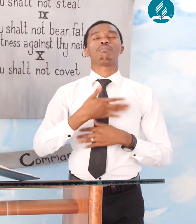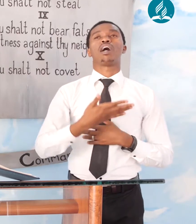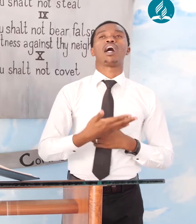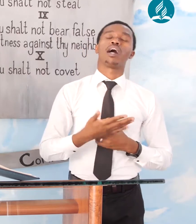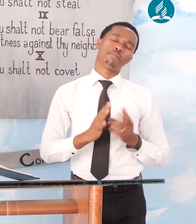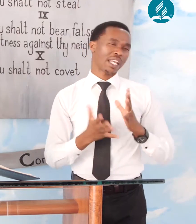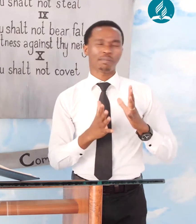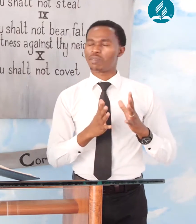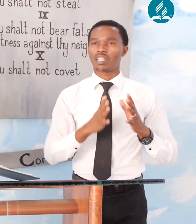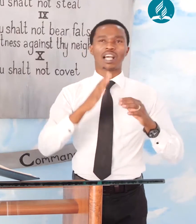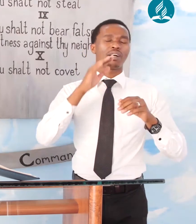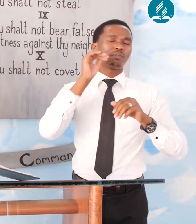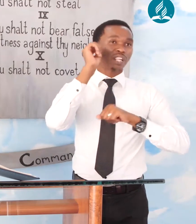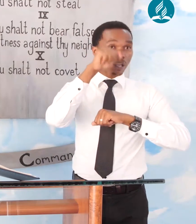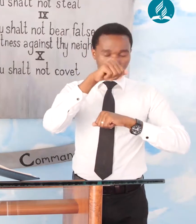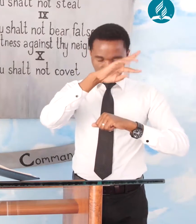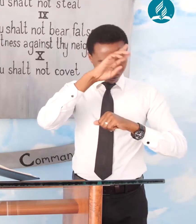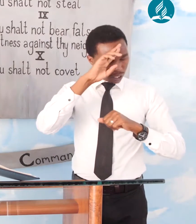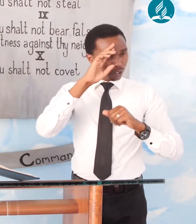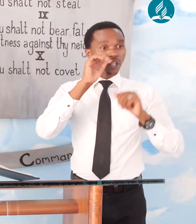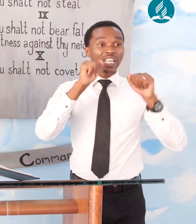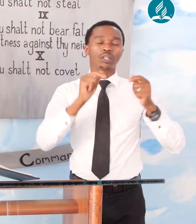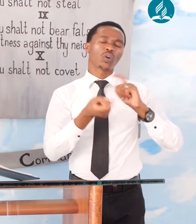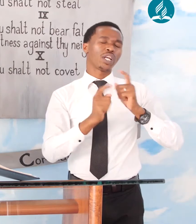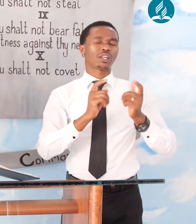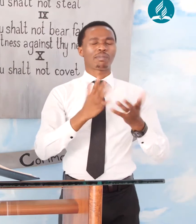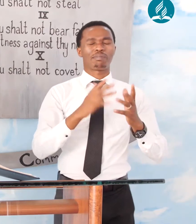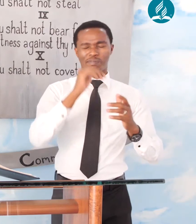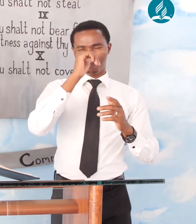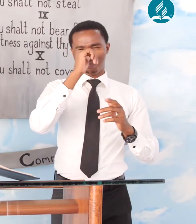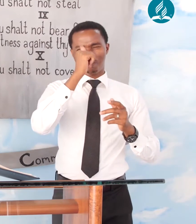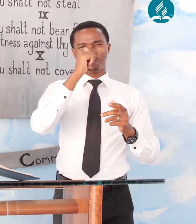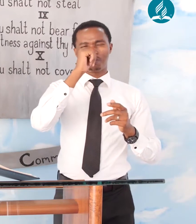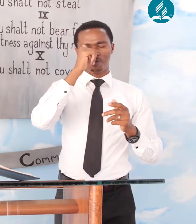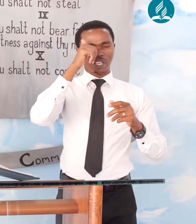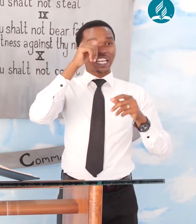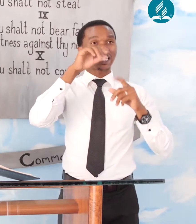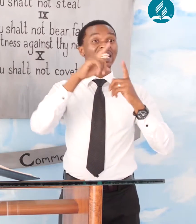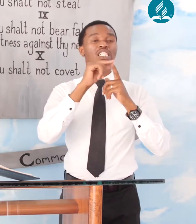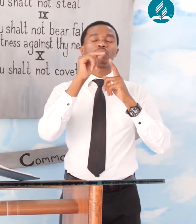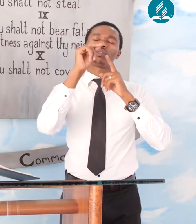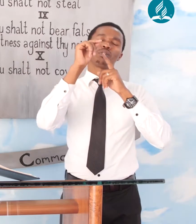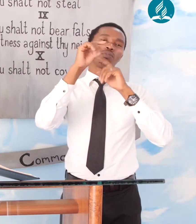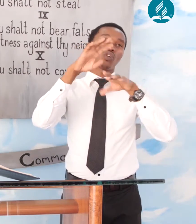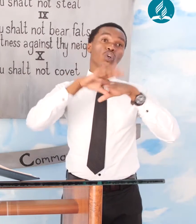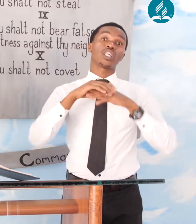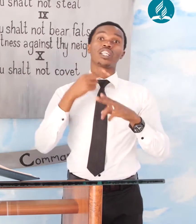kurenga bikaba no kwiyemera uri hari ijambo ry'icyongereza bita pride